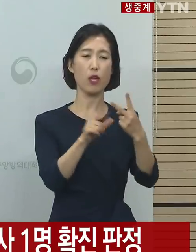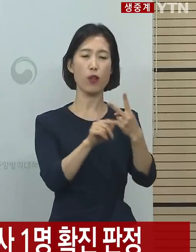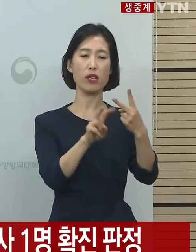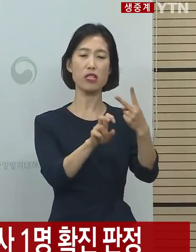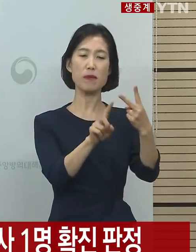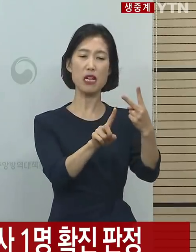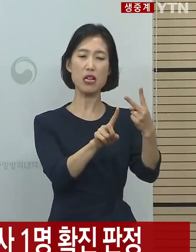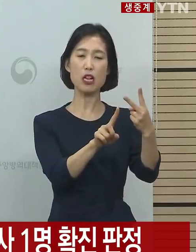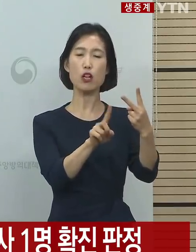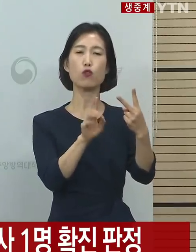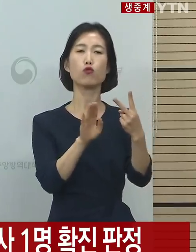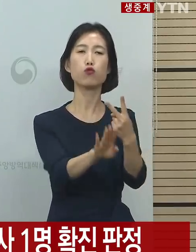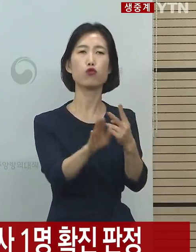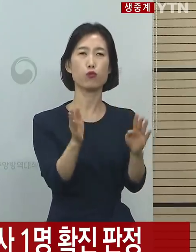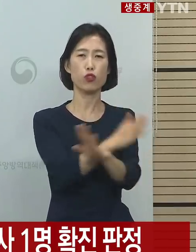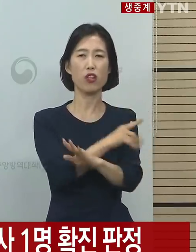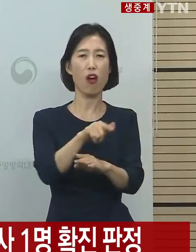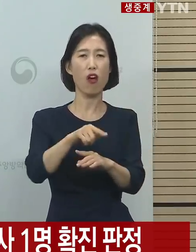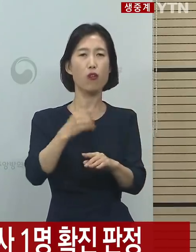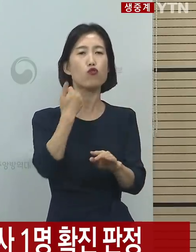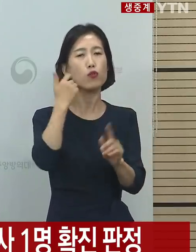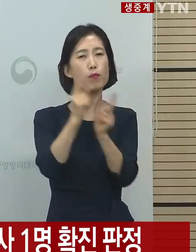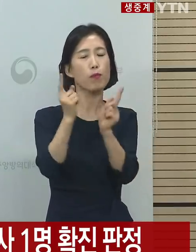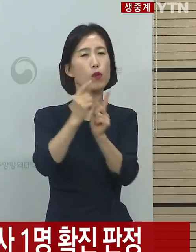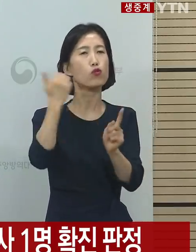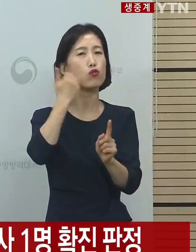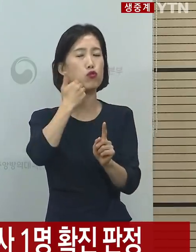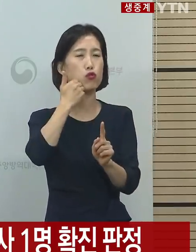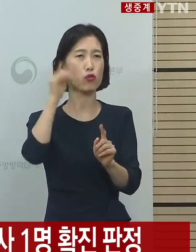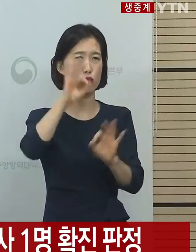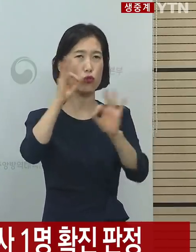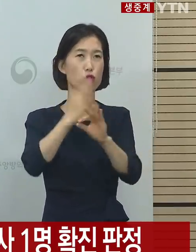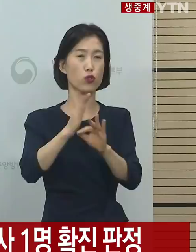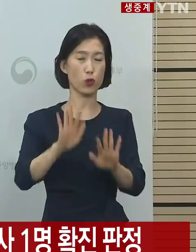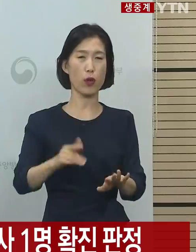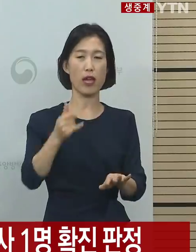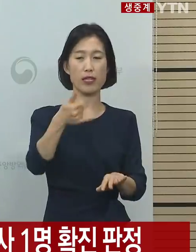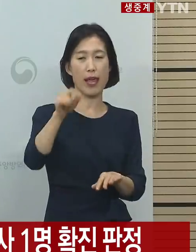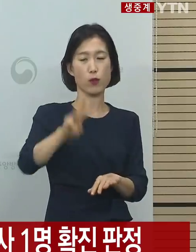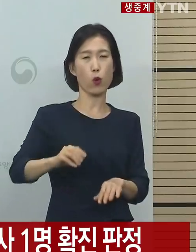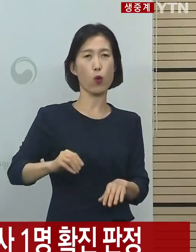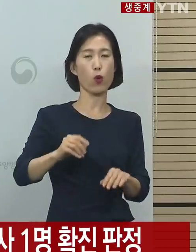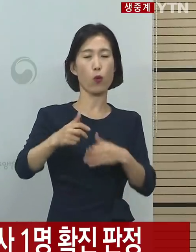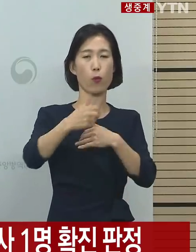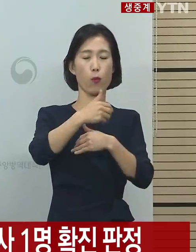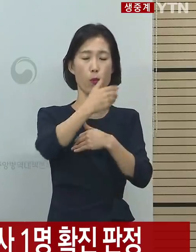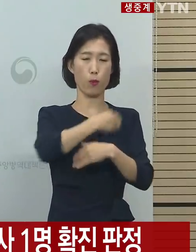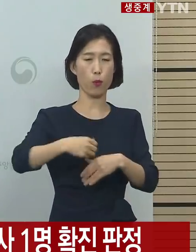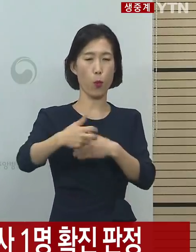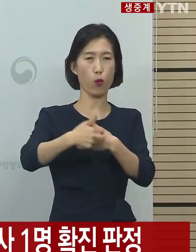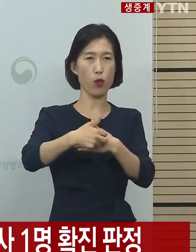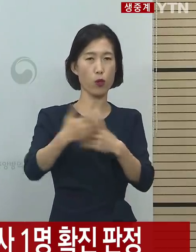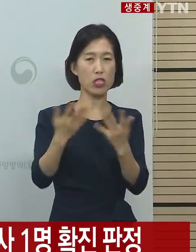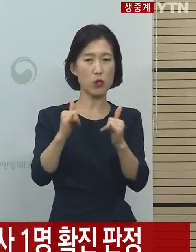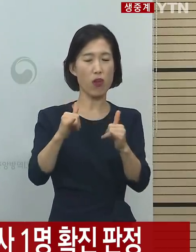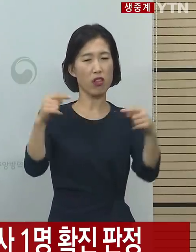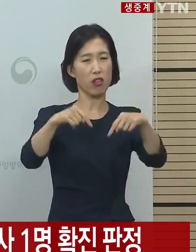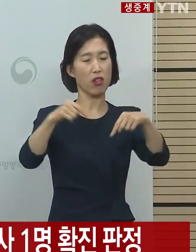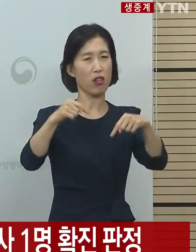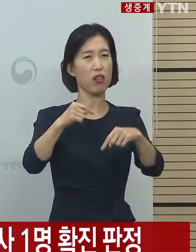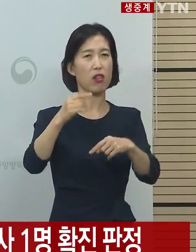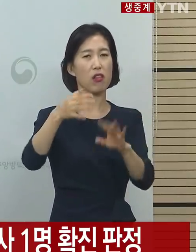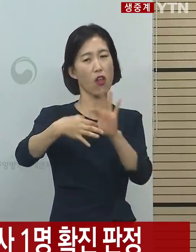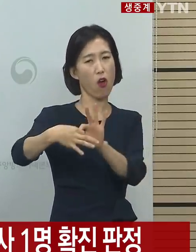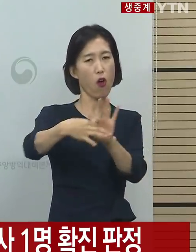조사를 중대본의 즉각대응팀 그리고 세종시 보건소의 역학조사팀이 역학조사를 시행하였습니다.